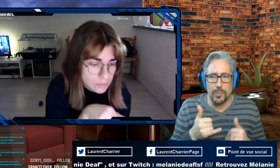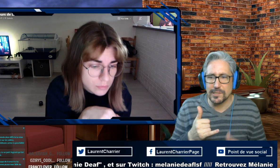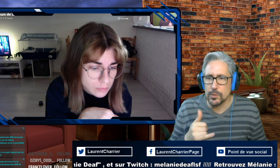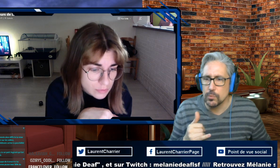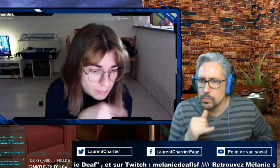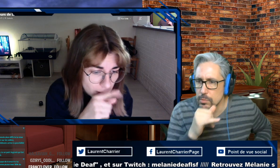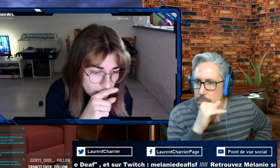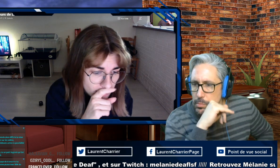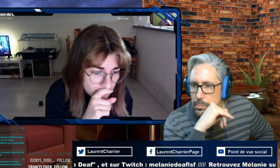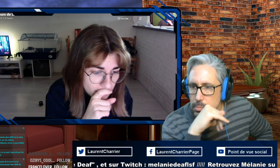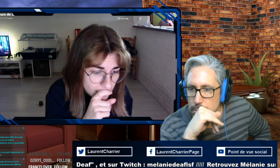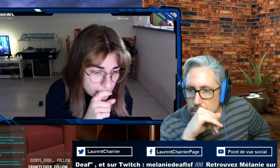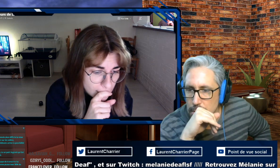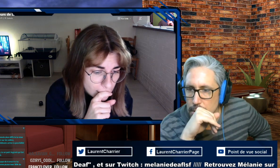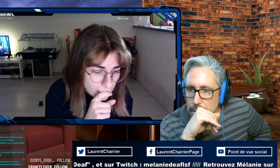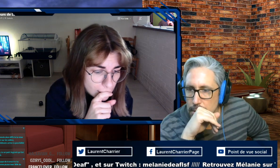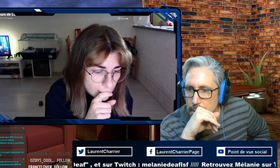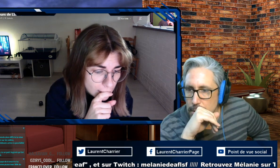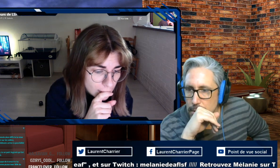automatique ou...